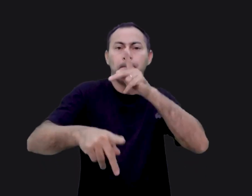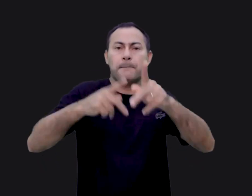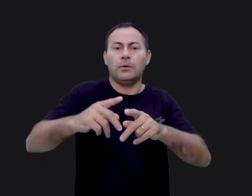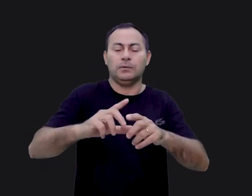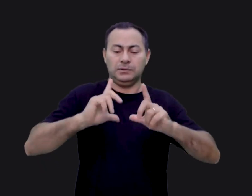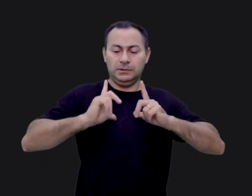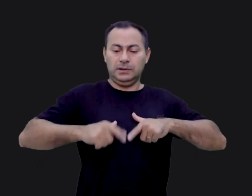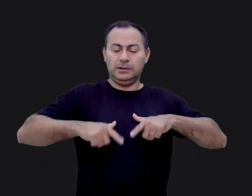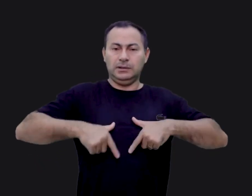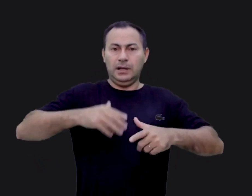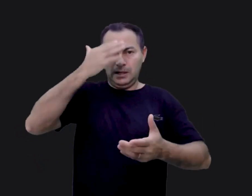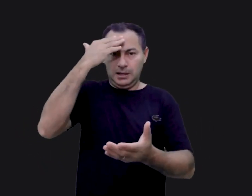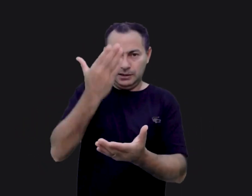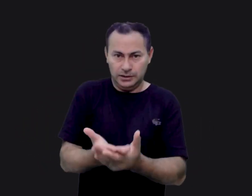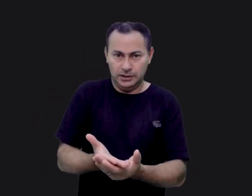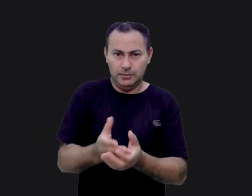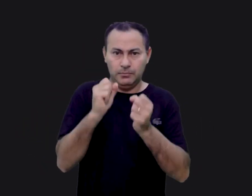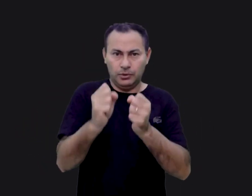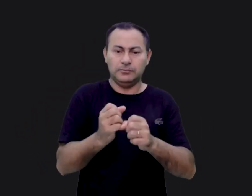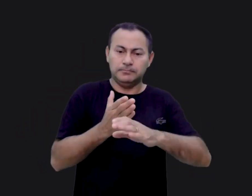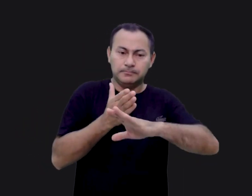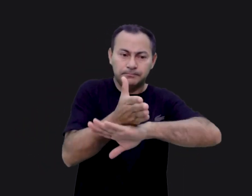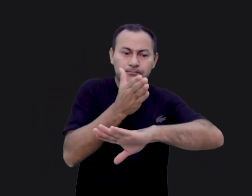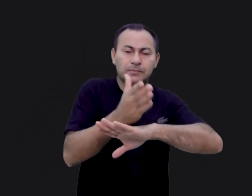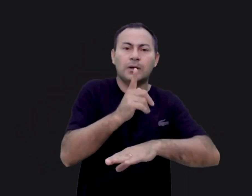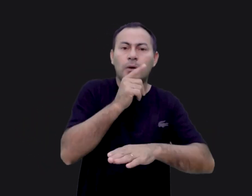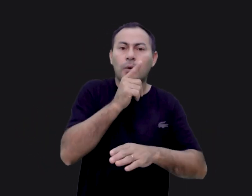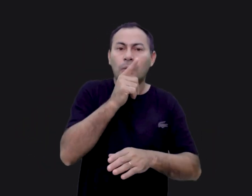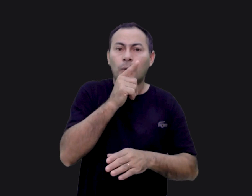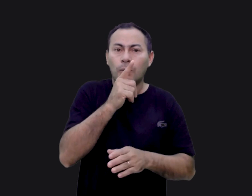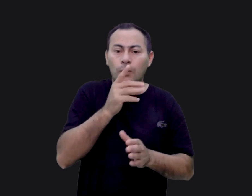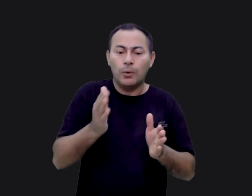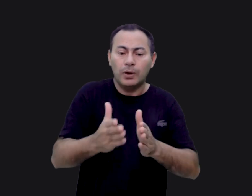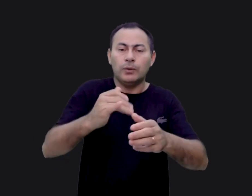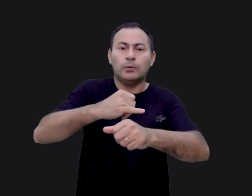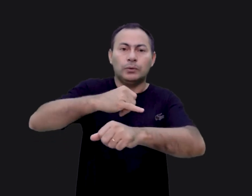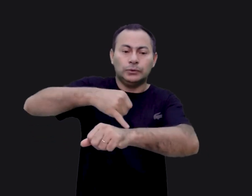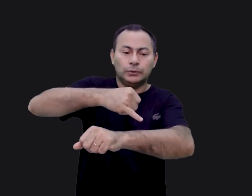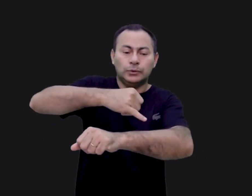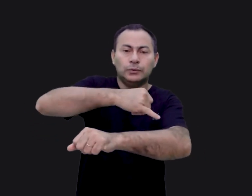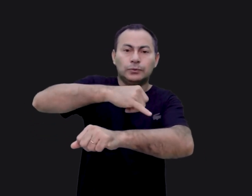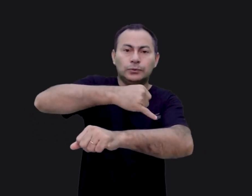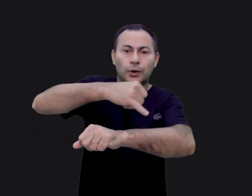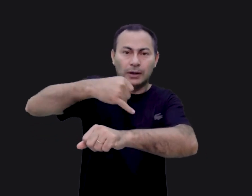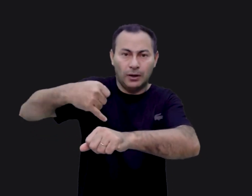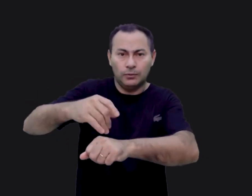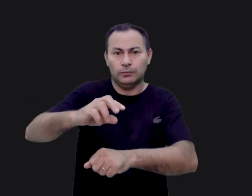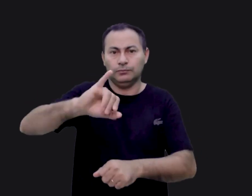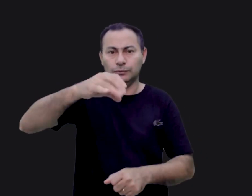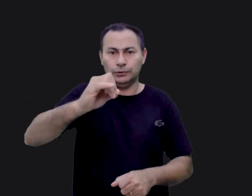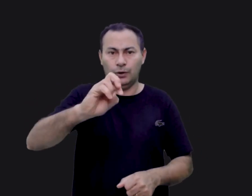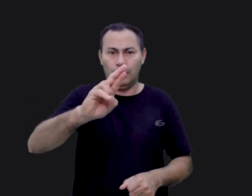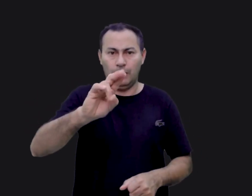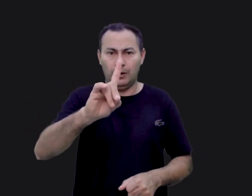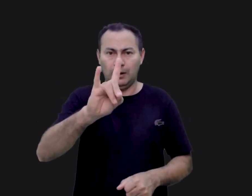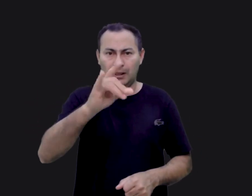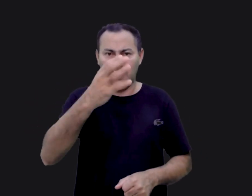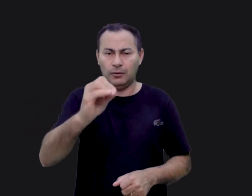para que o povo de Israel acreditasse que poderiam sim atravessar o rio Jordão e invadir a terra de Canaã. Você pode